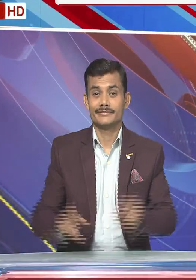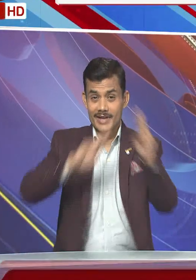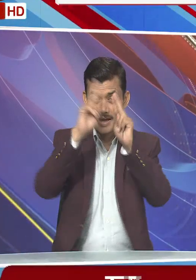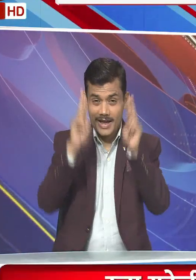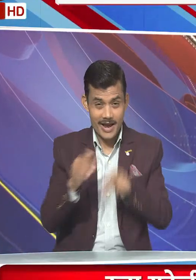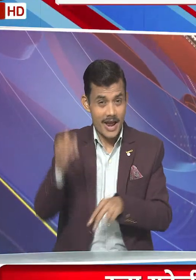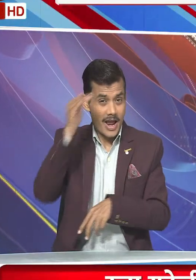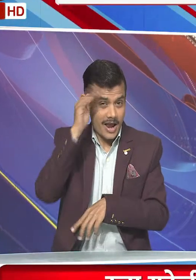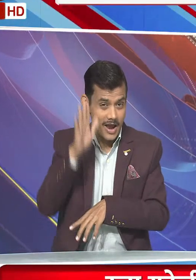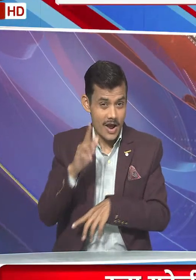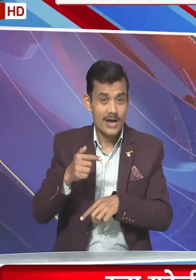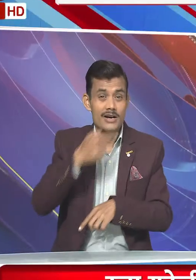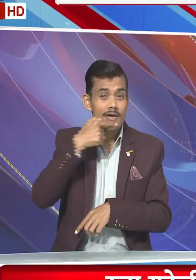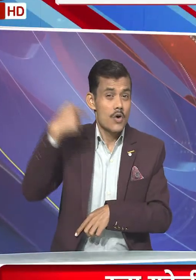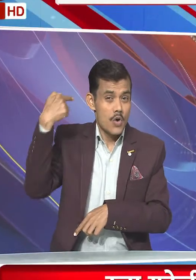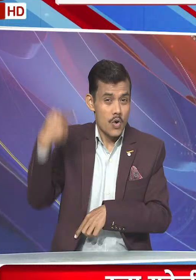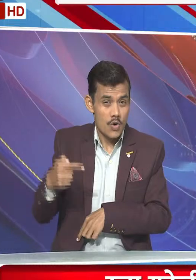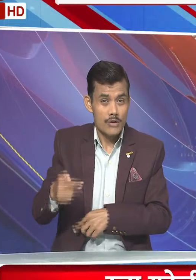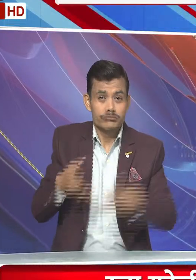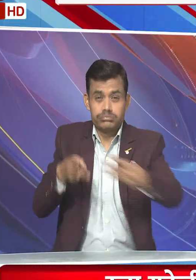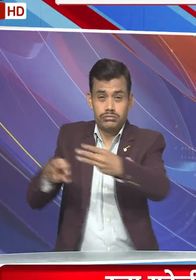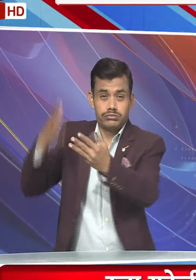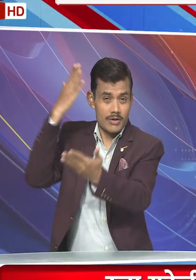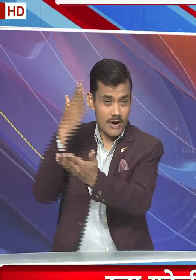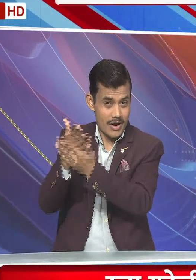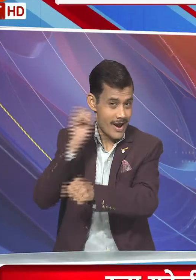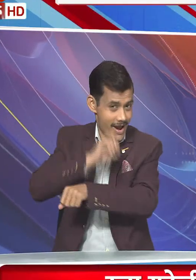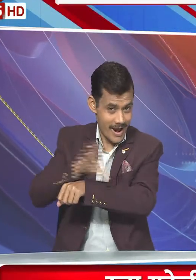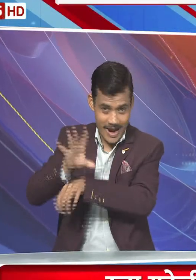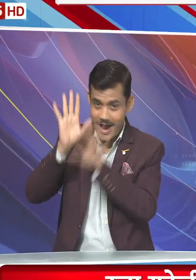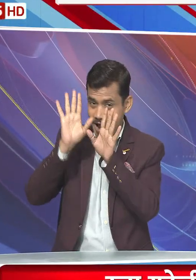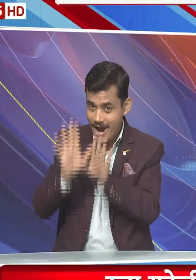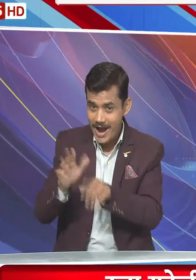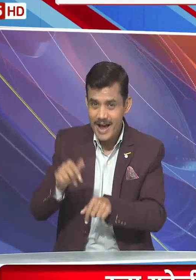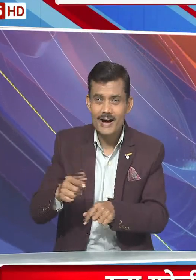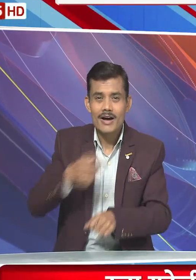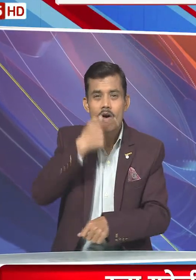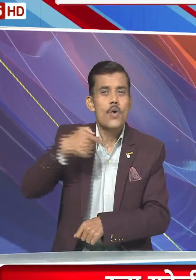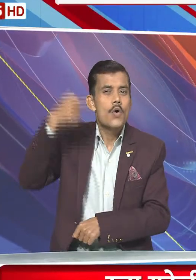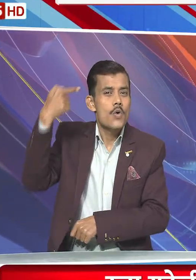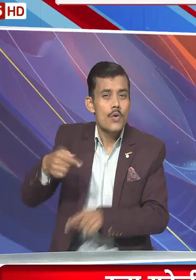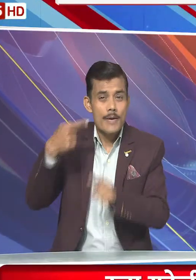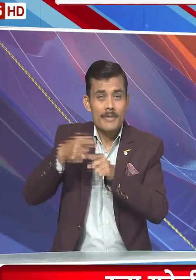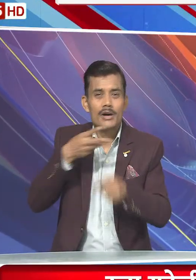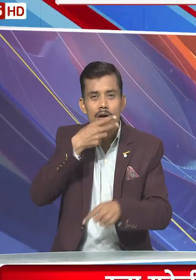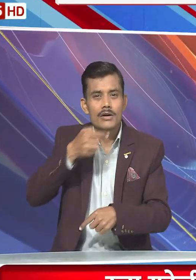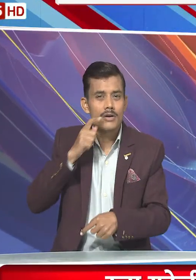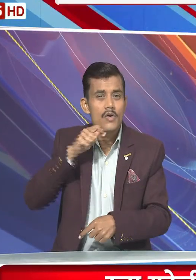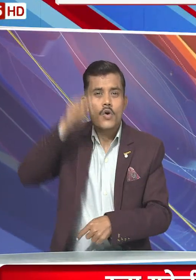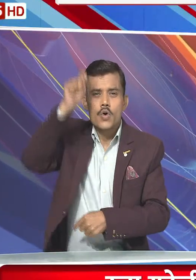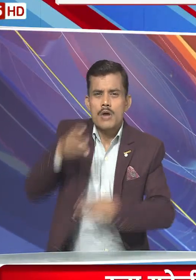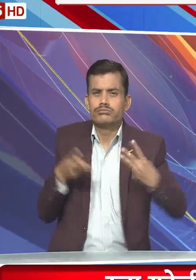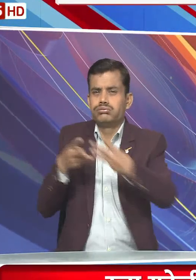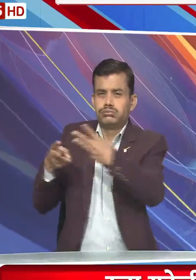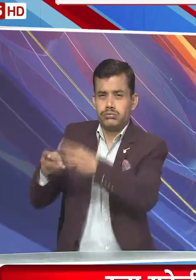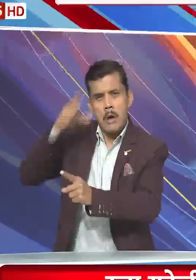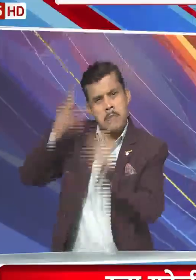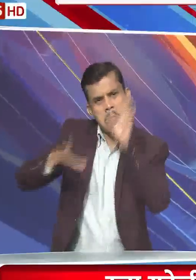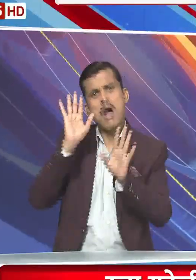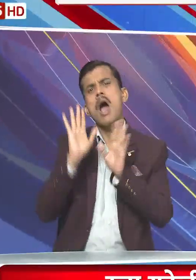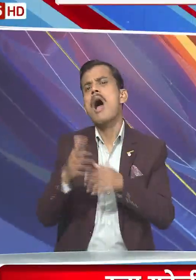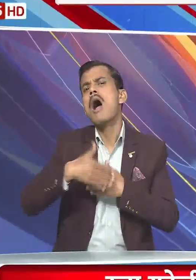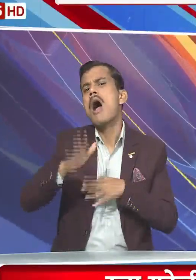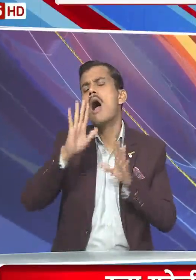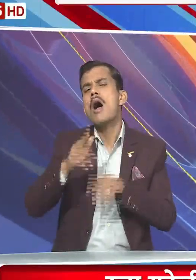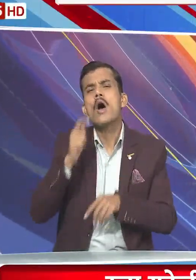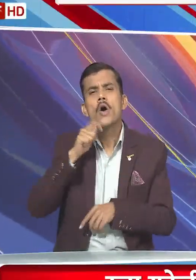रूस द्वारा अस्थायी एकतरफा युद्ध विराम की घोषणा के बावजूद रूस और यूक्रेनी सेना के बीच गोलाबारी जारी।